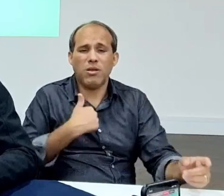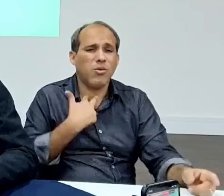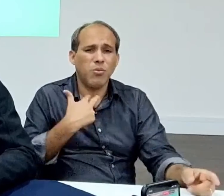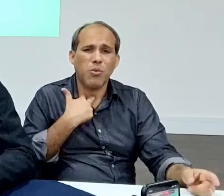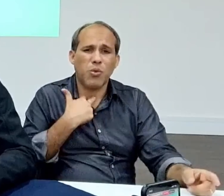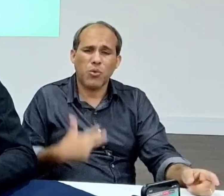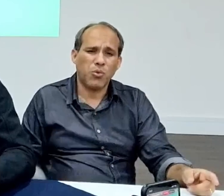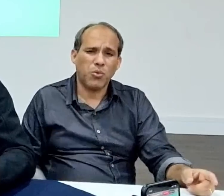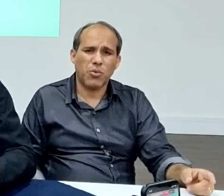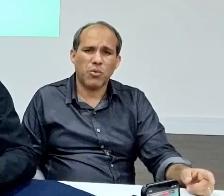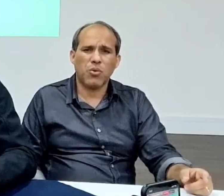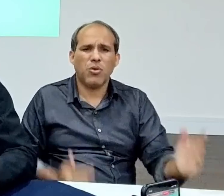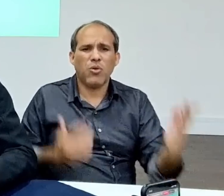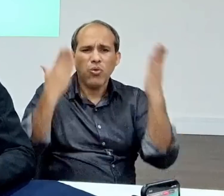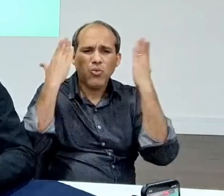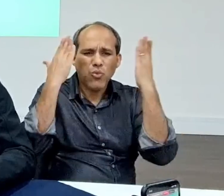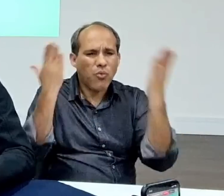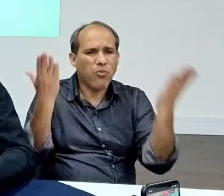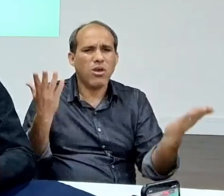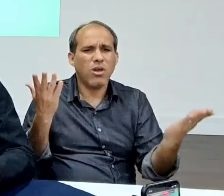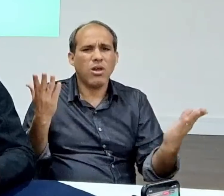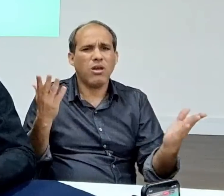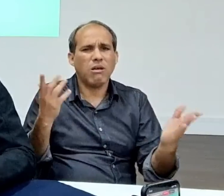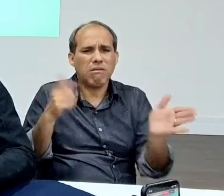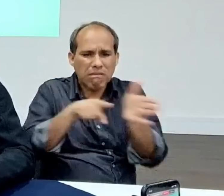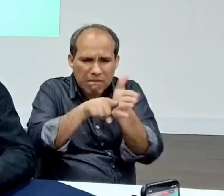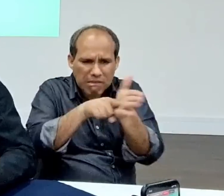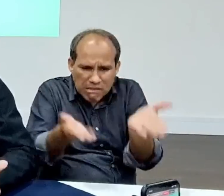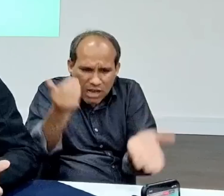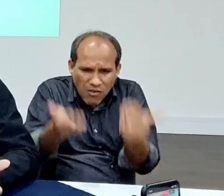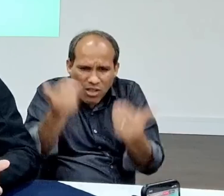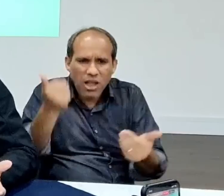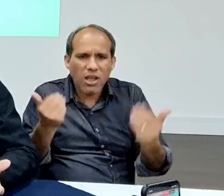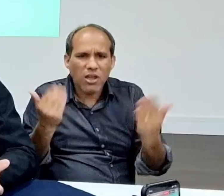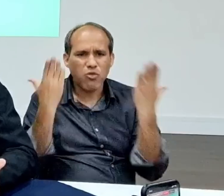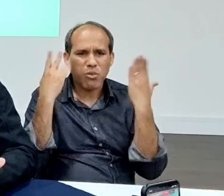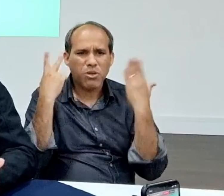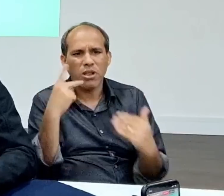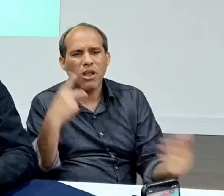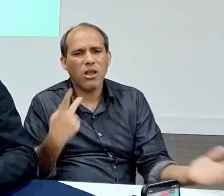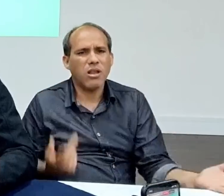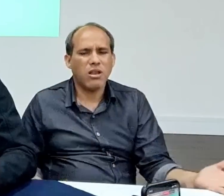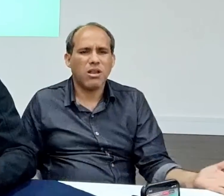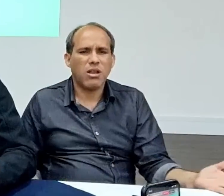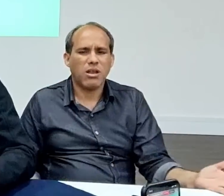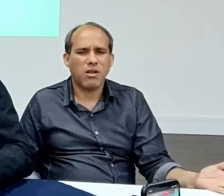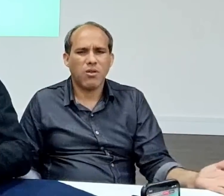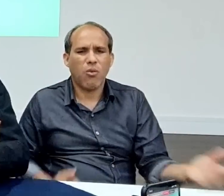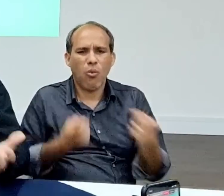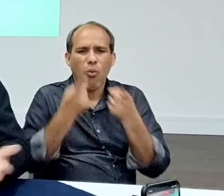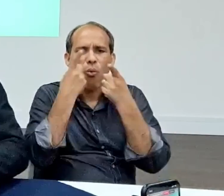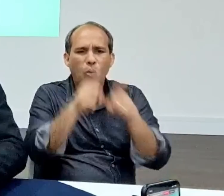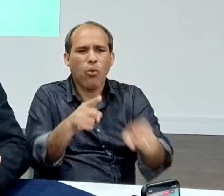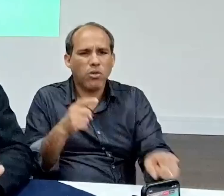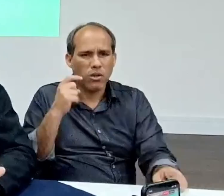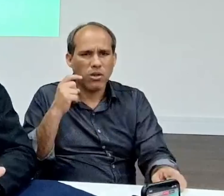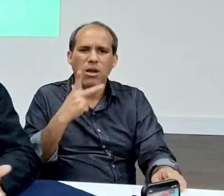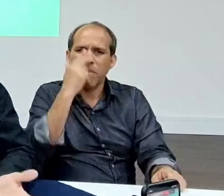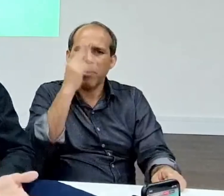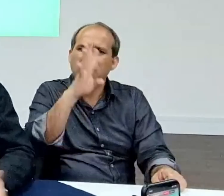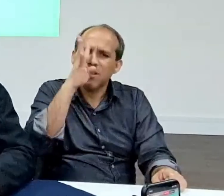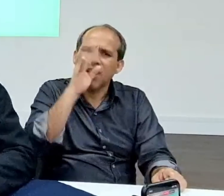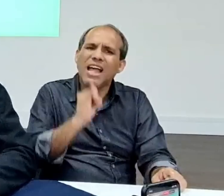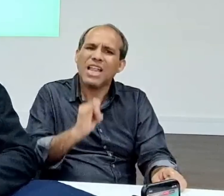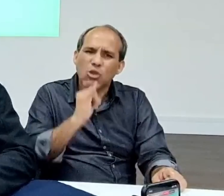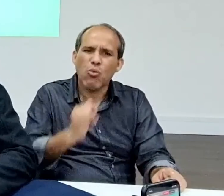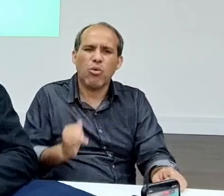posso desconfiar, levantar uma suspeição contra ele de forma leviana. Tem